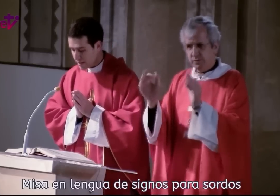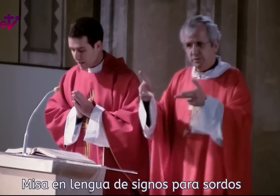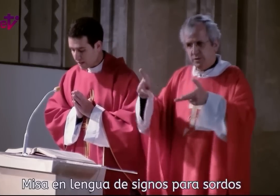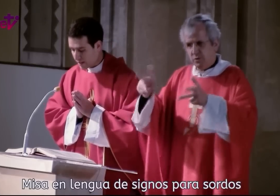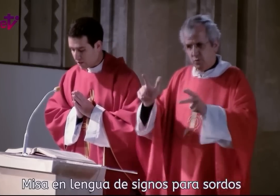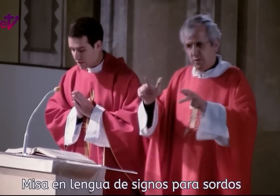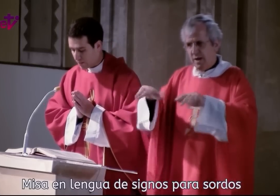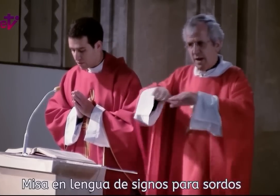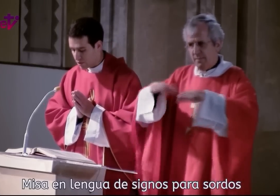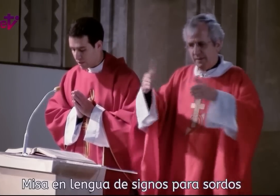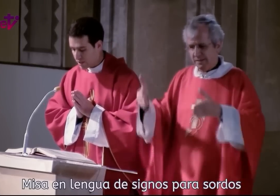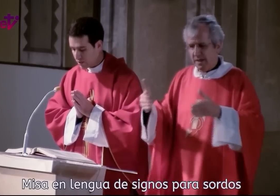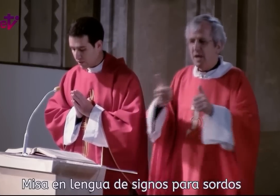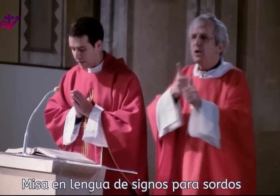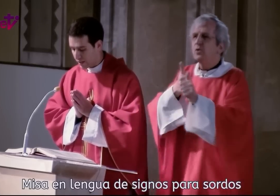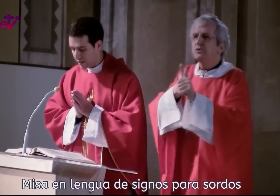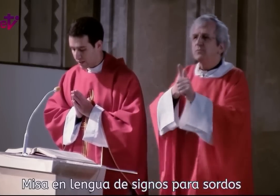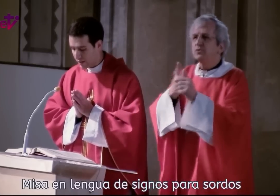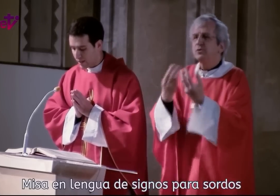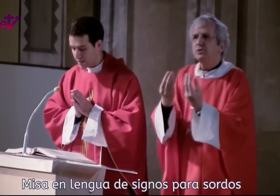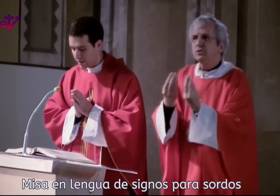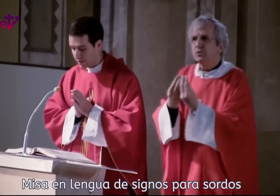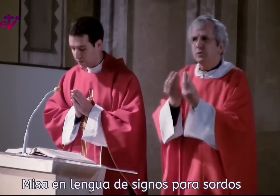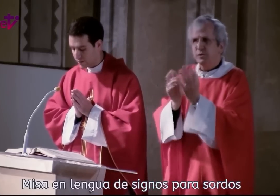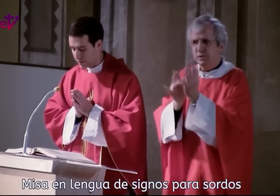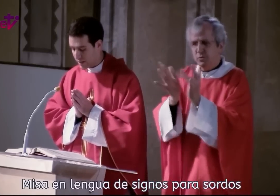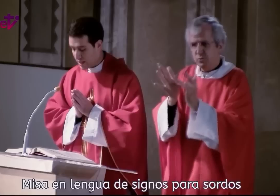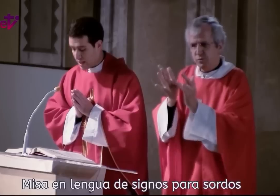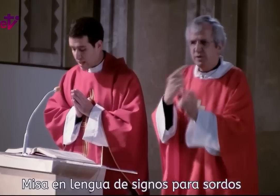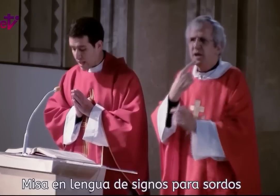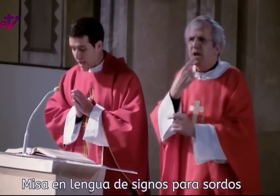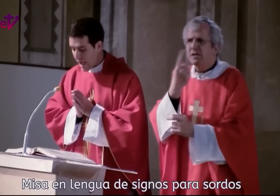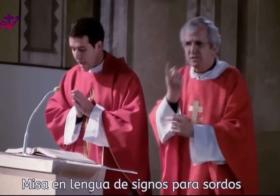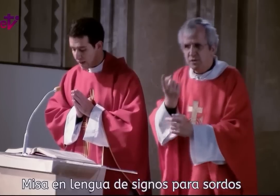la mesa y los apóstoles con él, y les dijo: